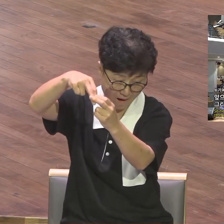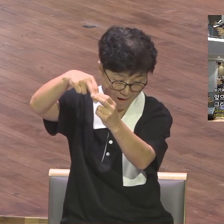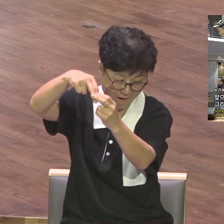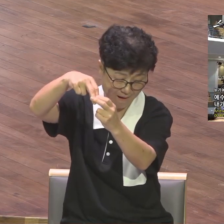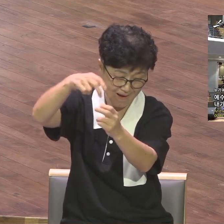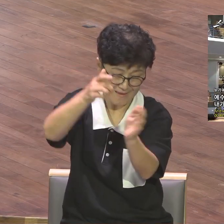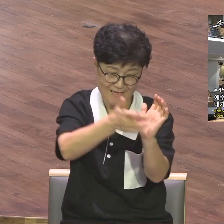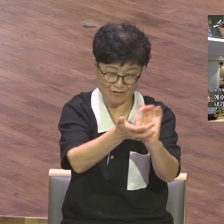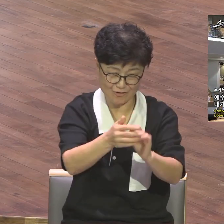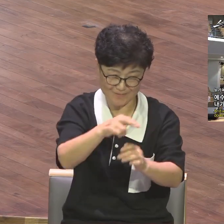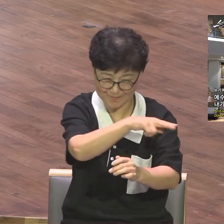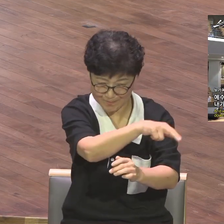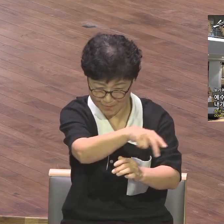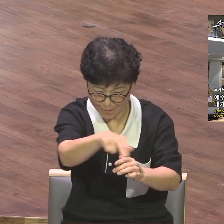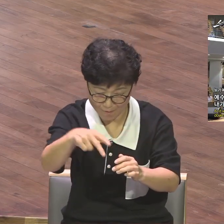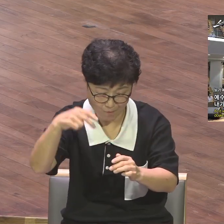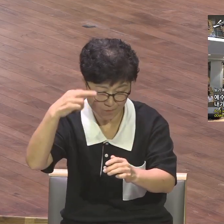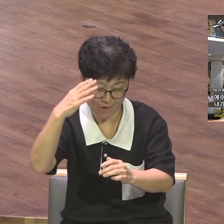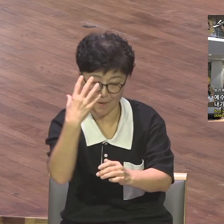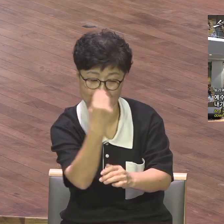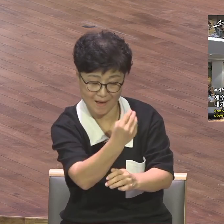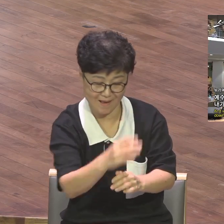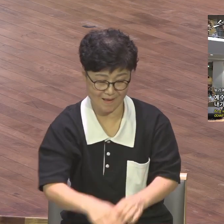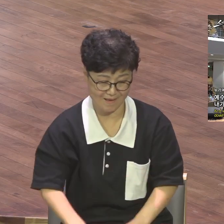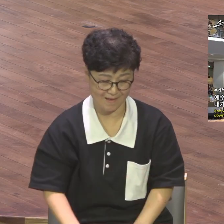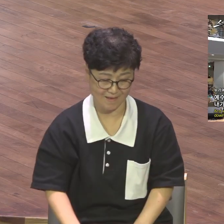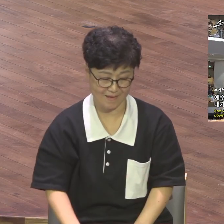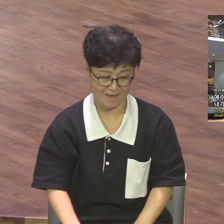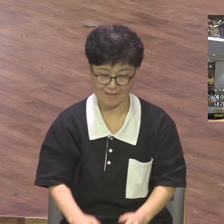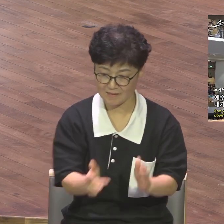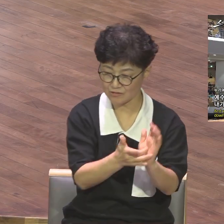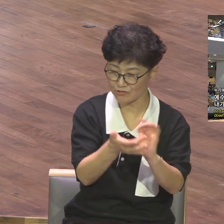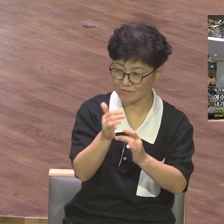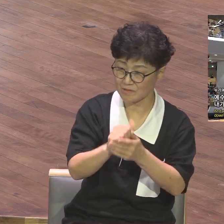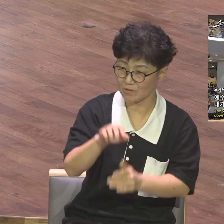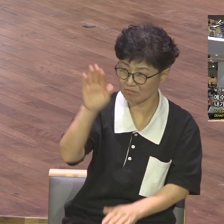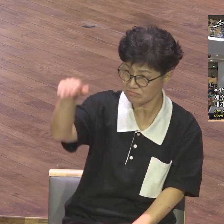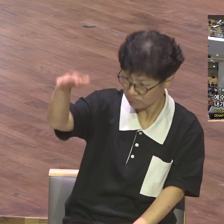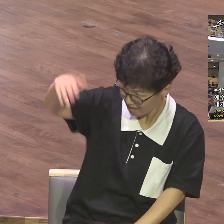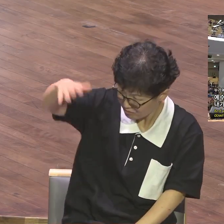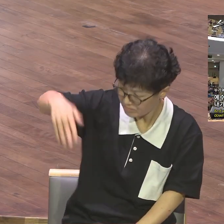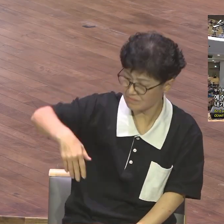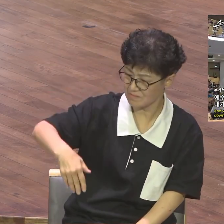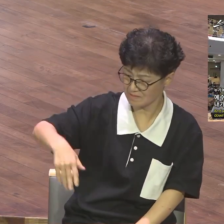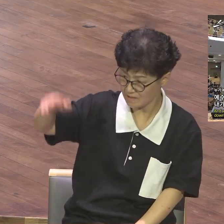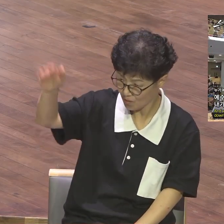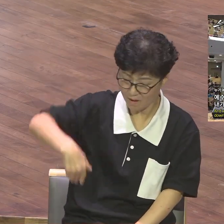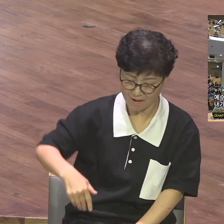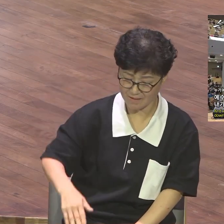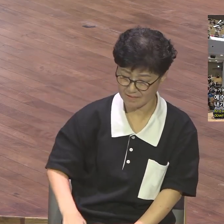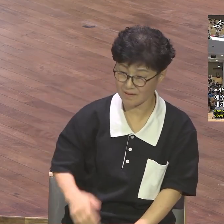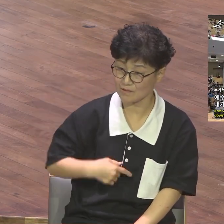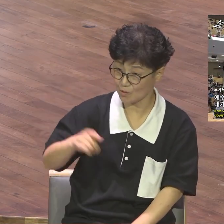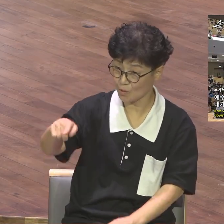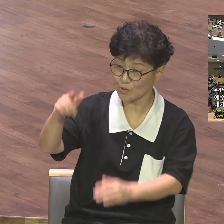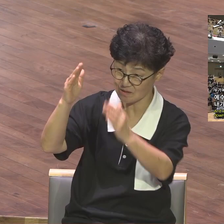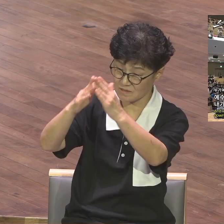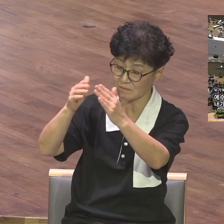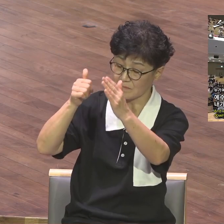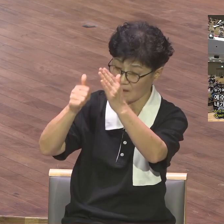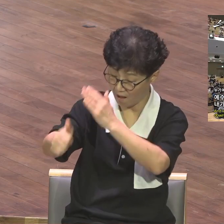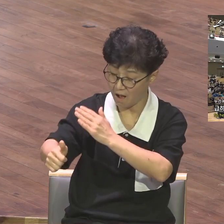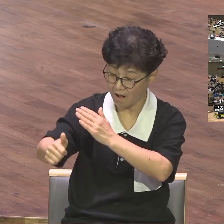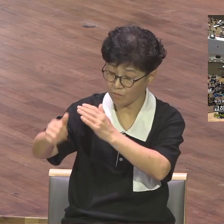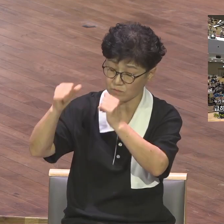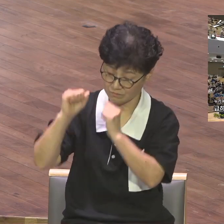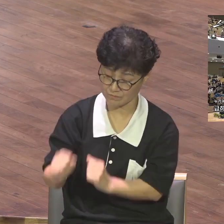지나가시게 되밀어라. 예수께서 그곳에 이르사 쳐다보시고 이르시되 삭개오야 속히 내려오라. 내가 오늘 내 집에 유하여야